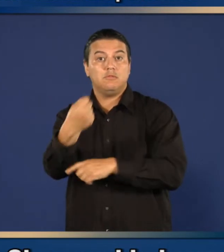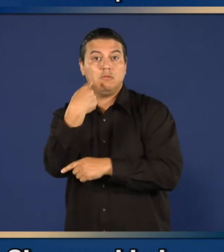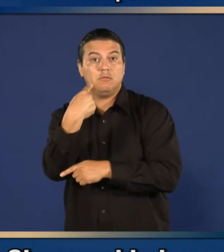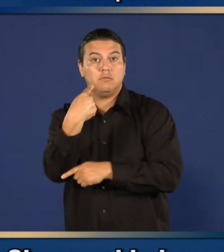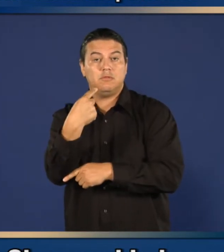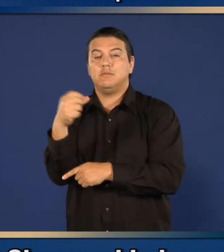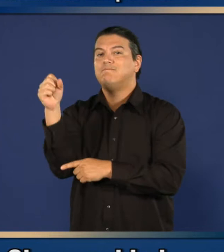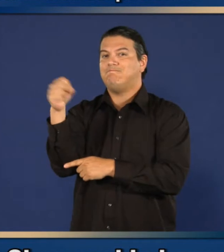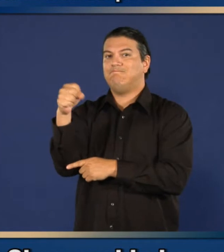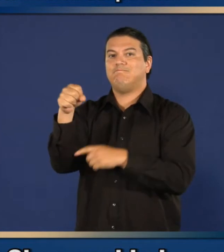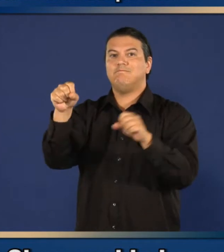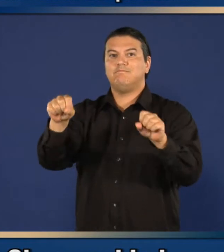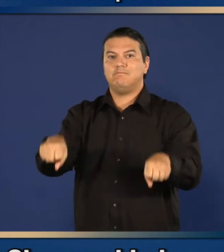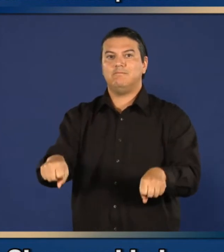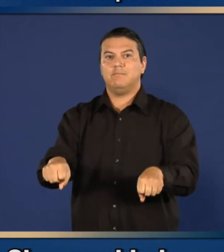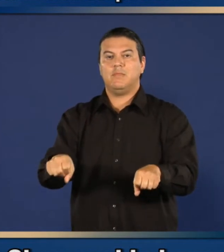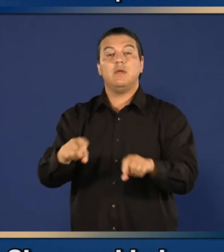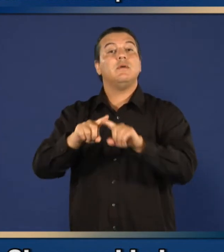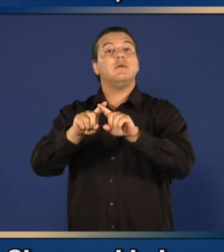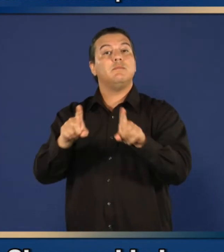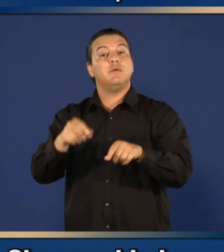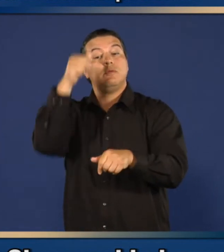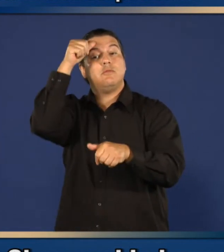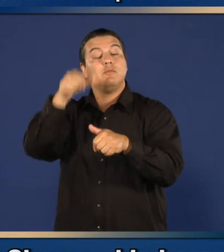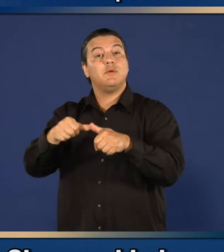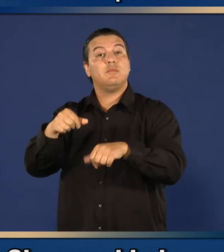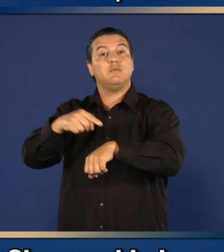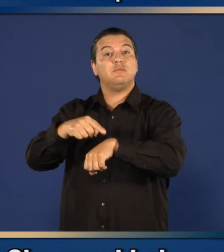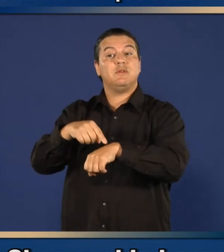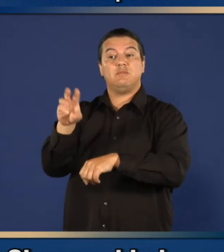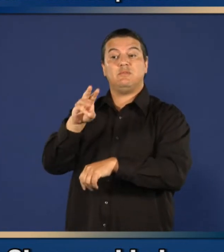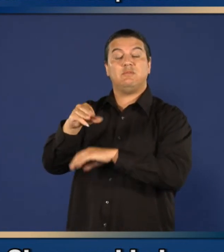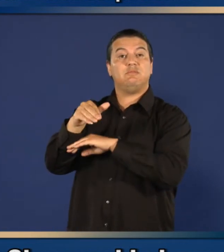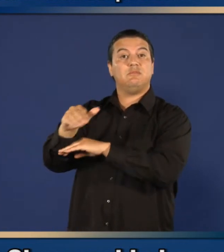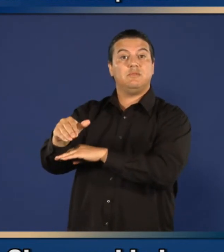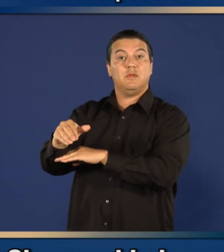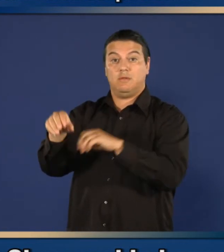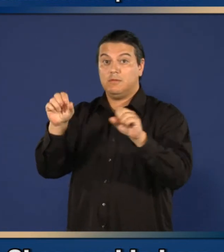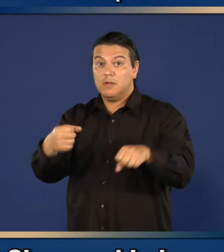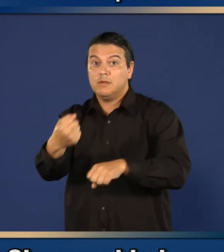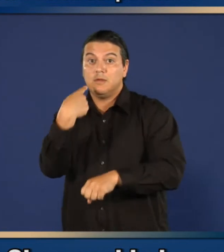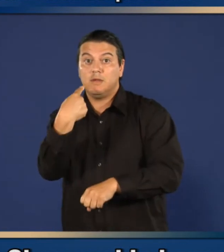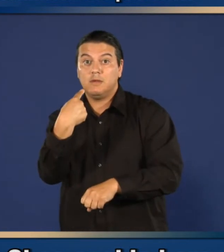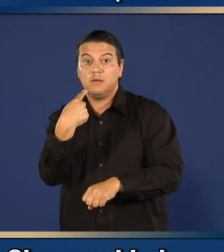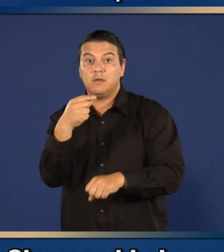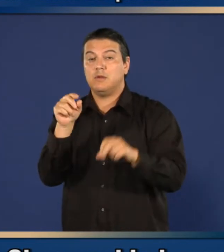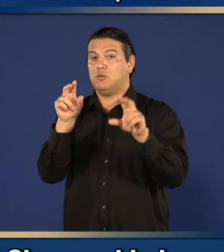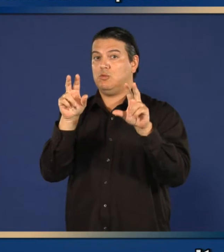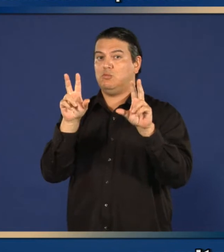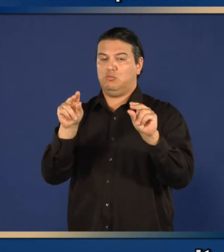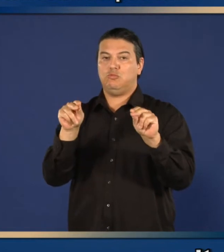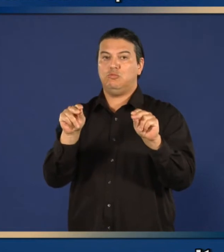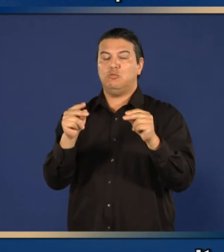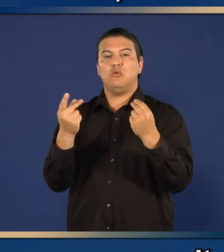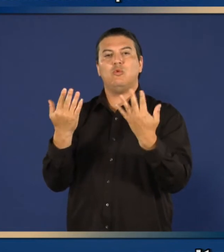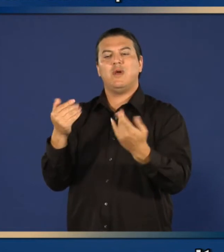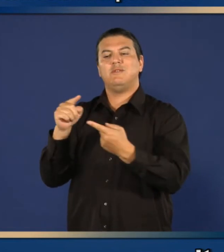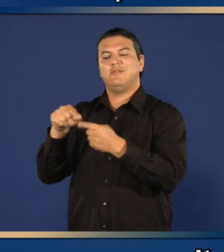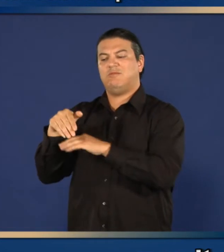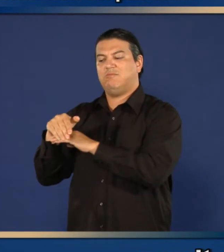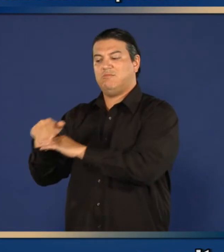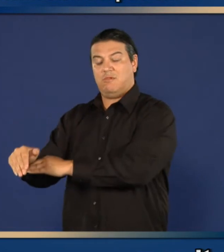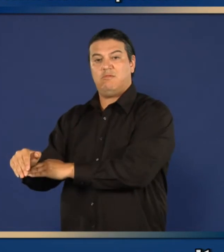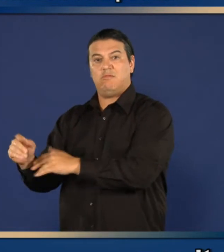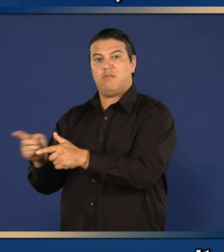casi la hora para su próximo dosis espera hasta entonces para tomar el medicamento y omita la